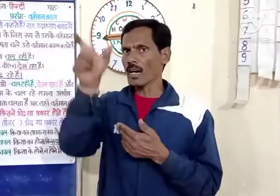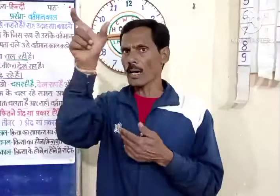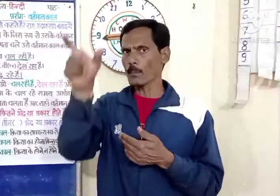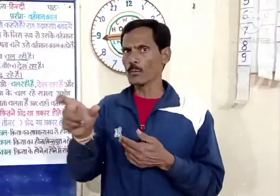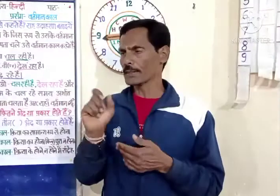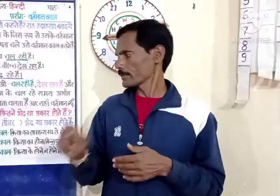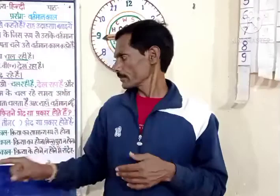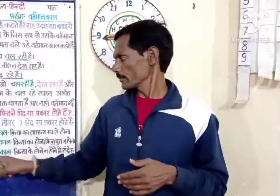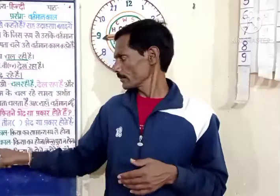अपूर्ण